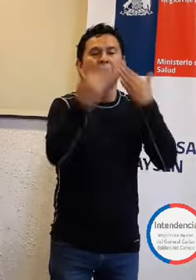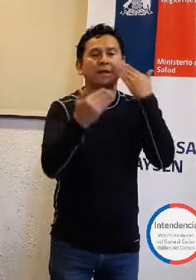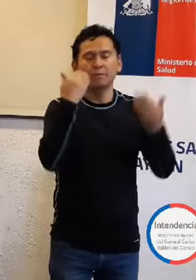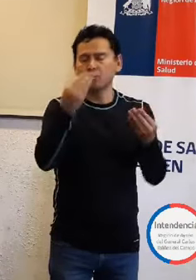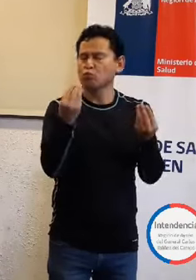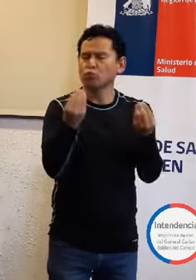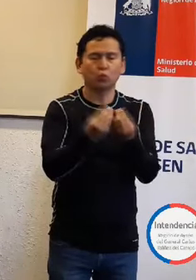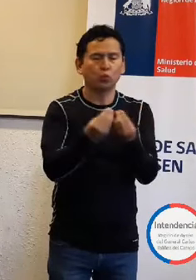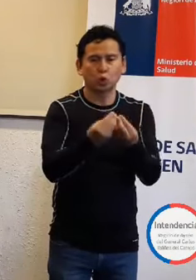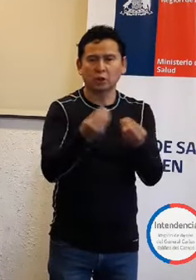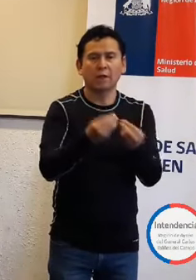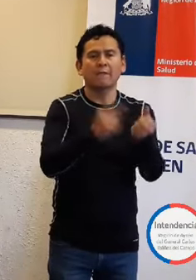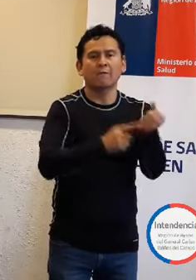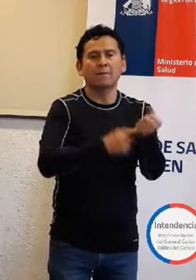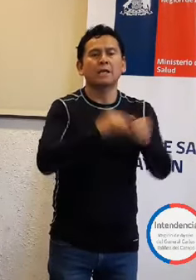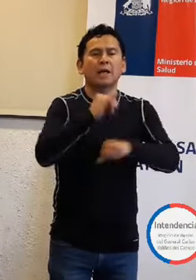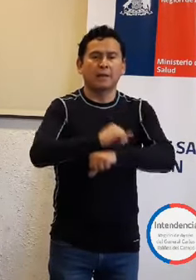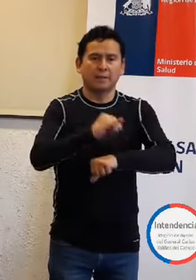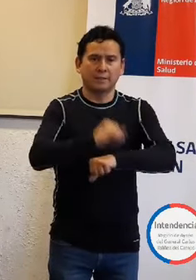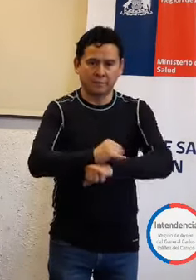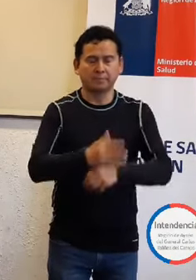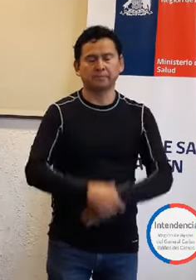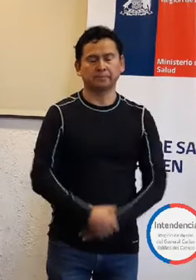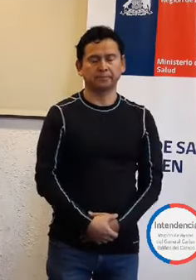muchas familias ayseninas también.